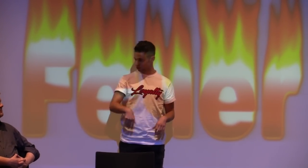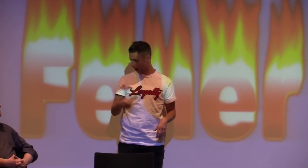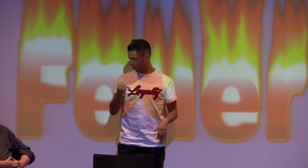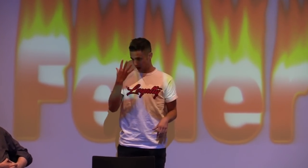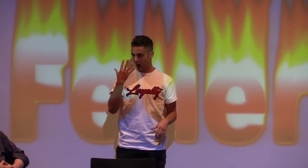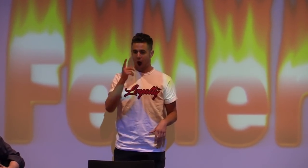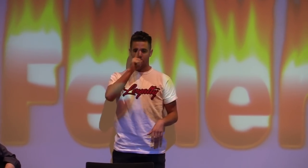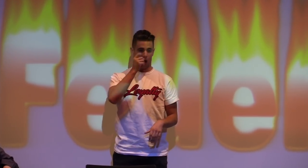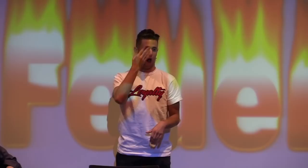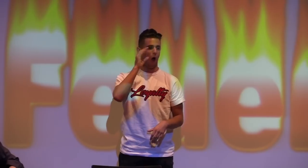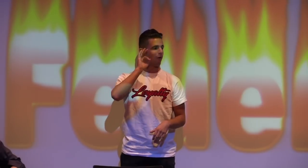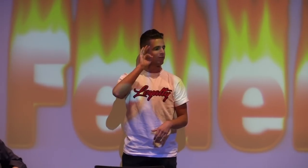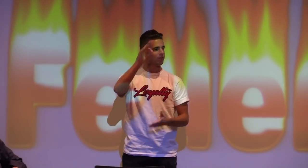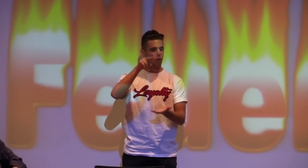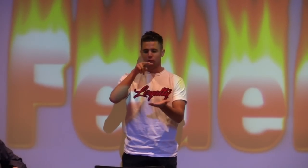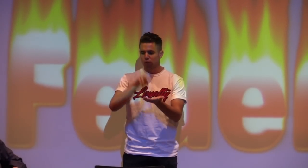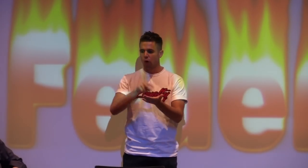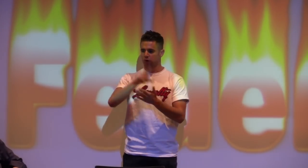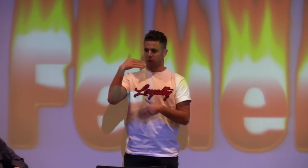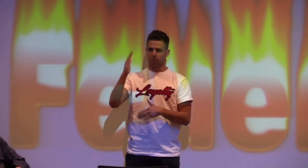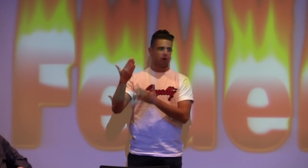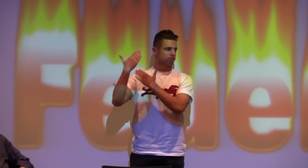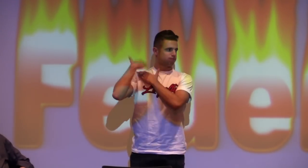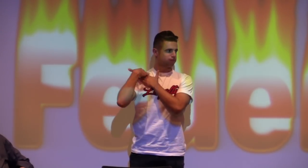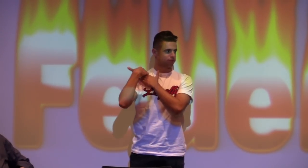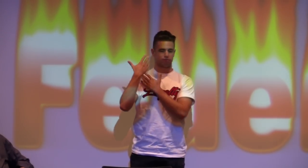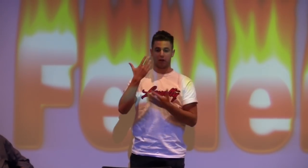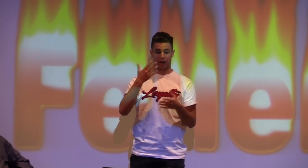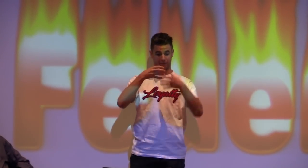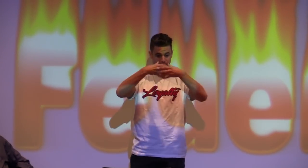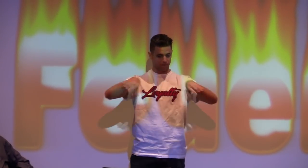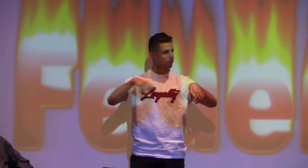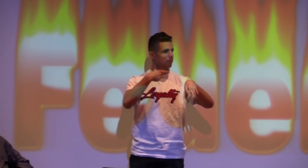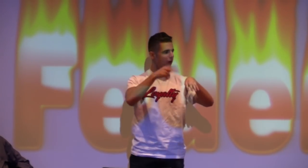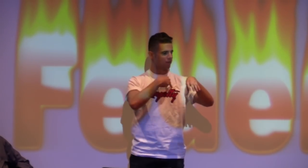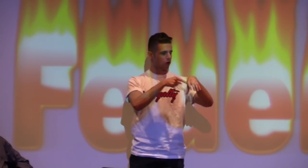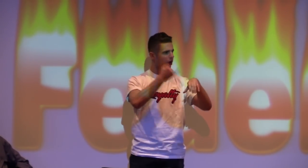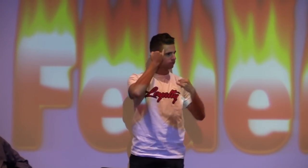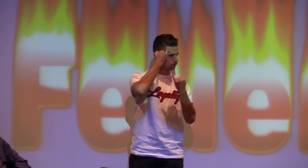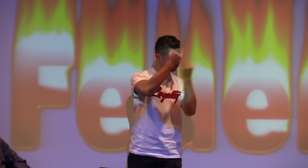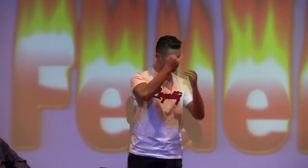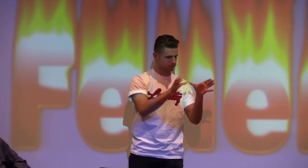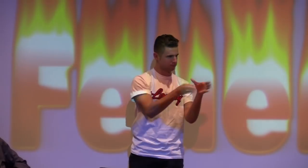Ja, ich fände es nicht schlecht. Aber es wäre natürlich mehr Aufwand für den